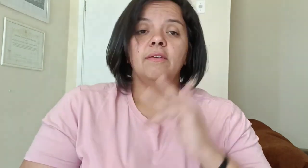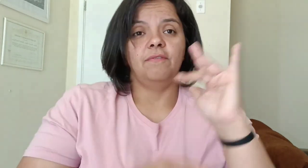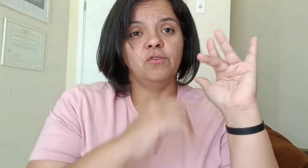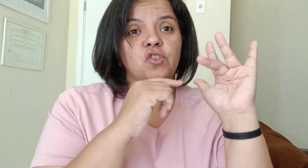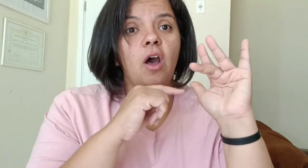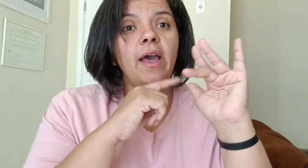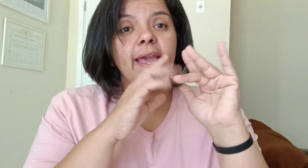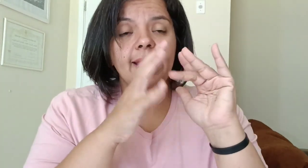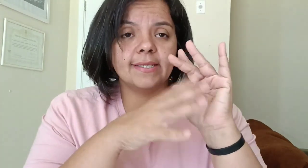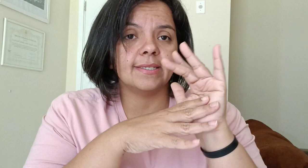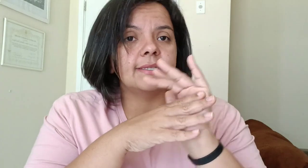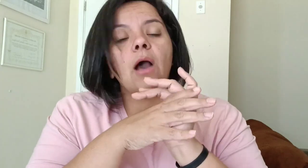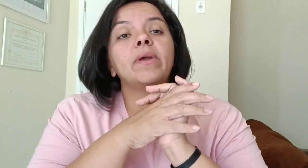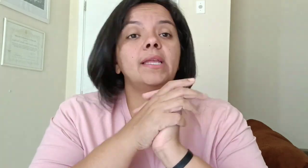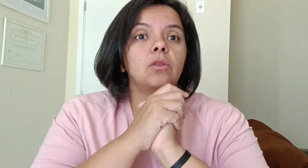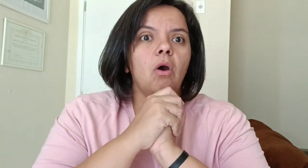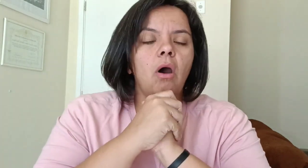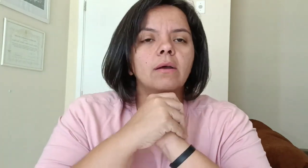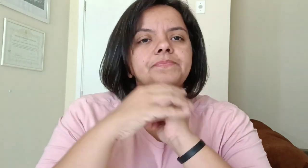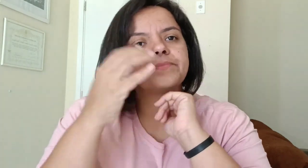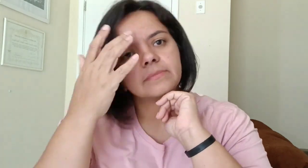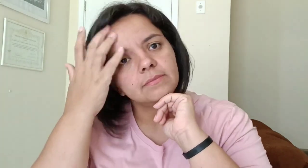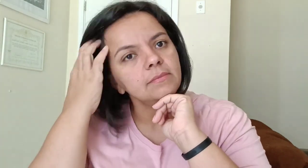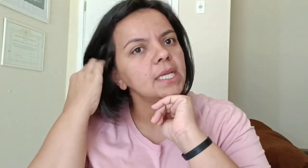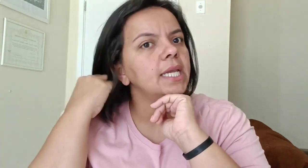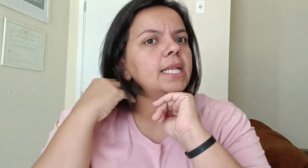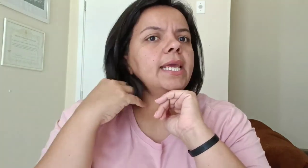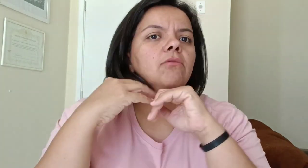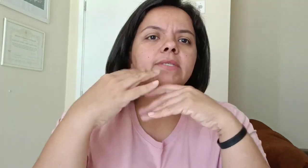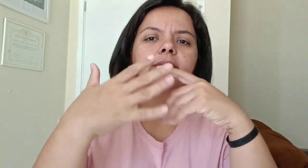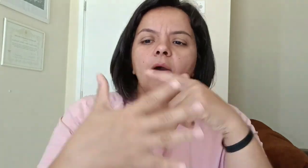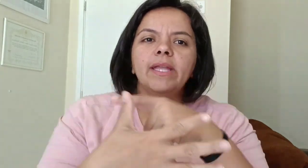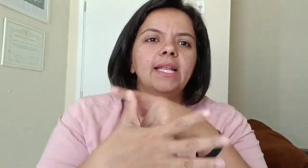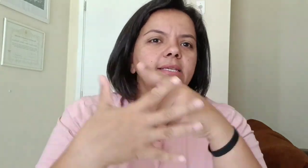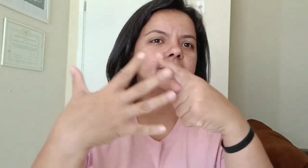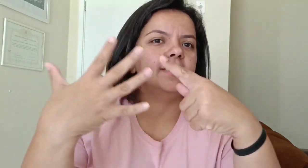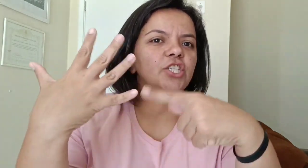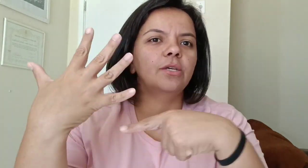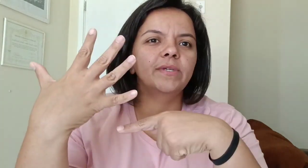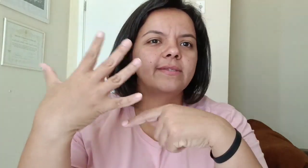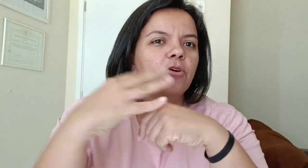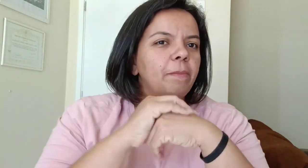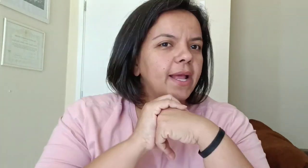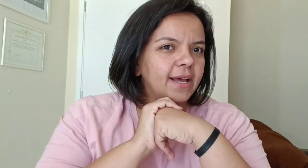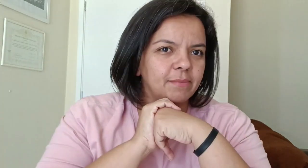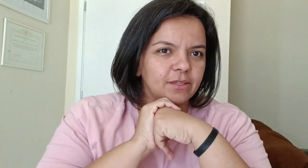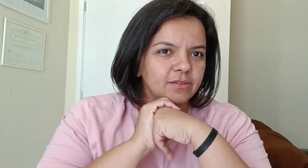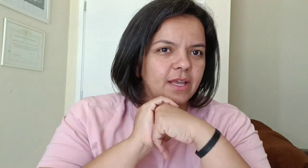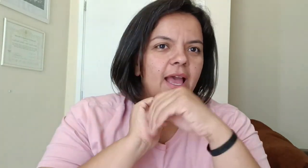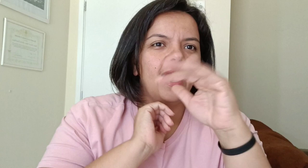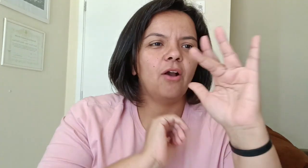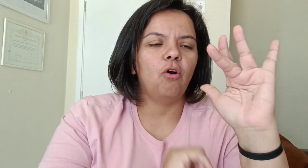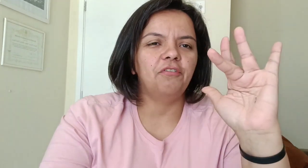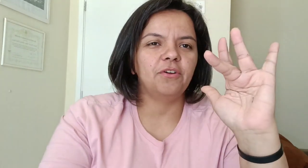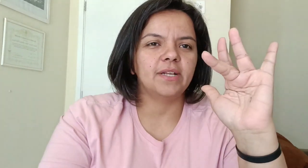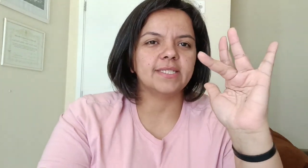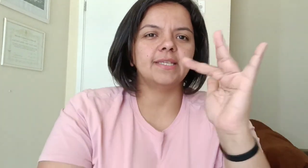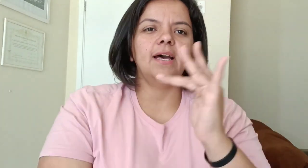Viu só? Esse sinal que dó, ele é um sinal que ele exige os 5 parâmetros.